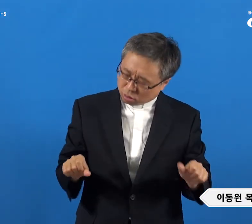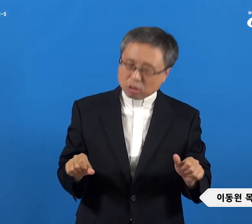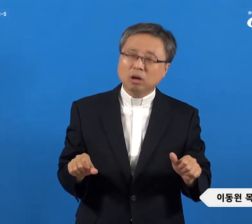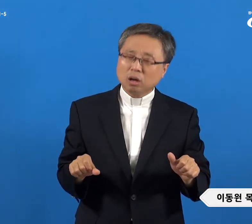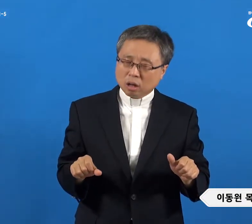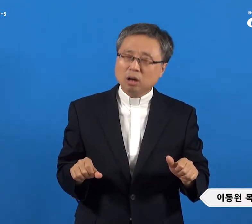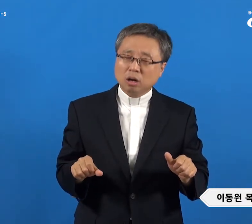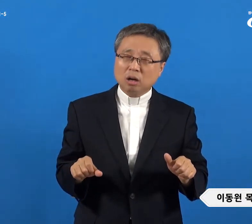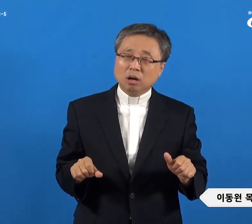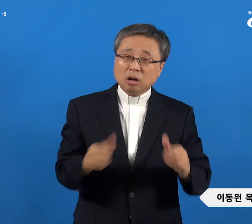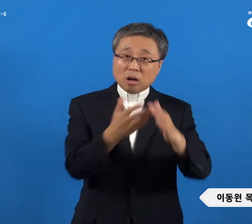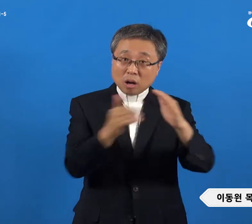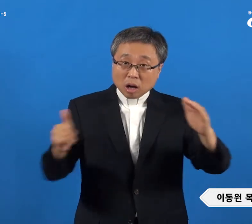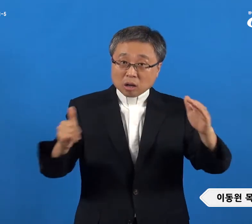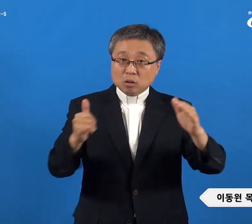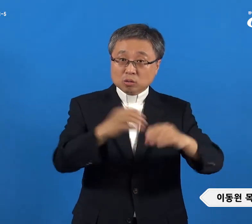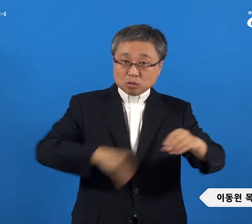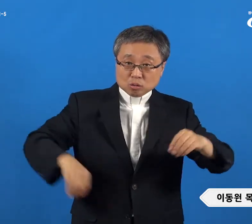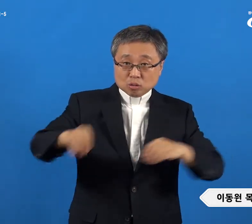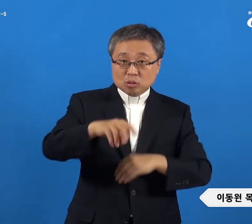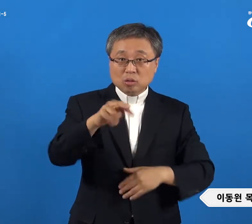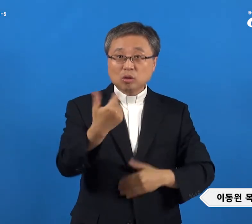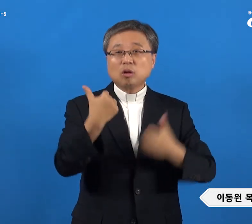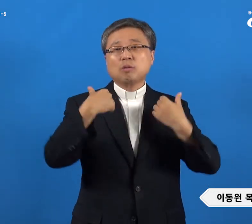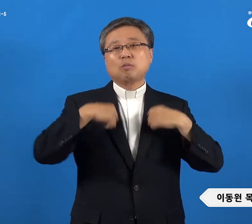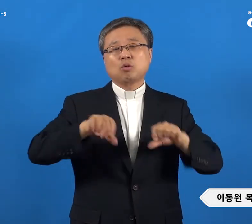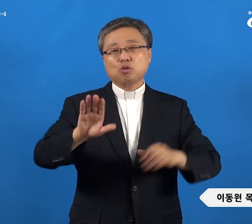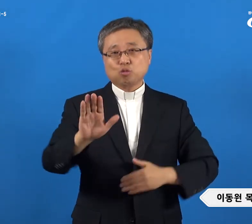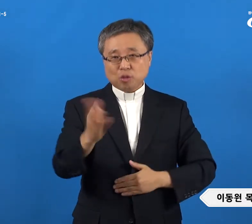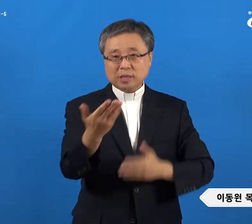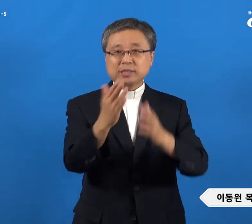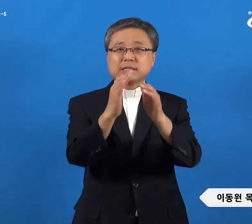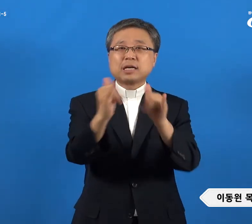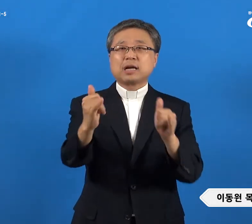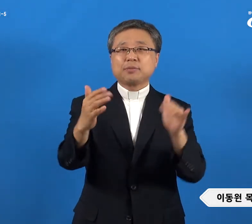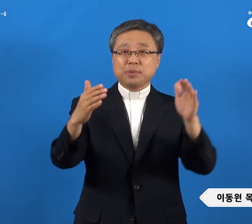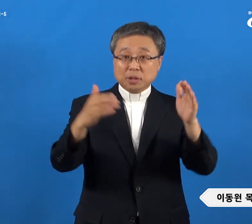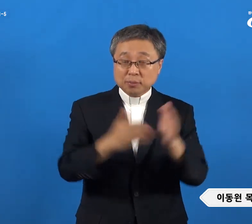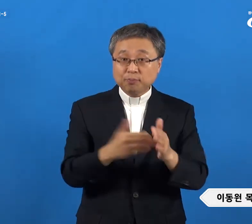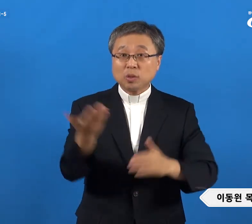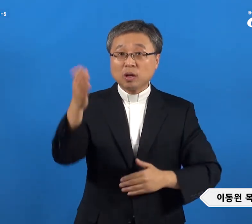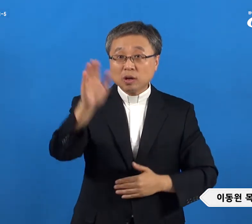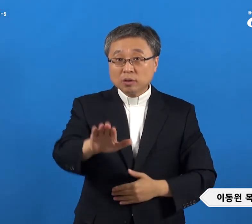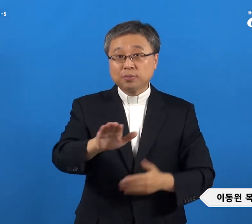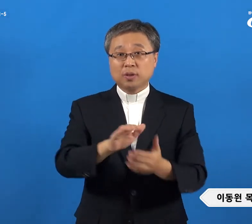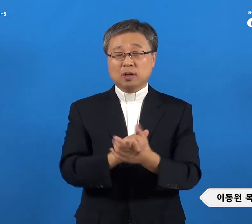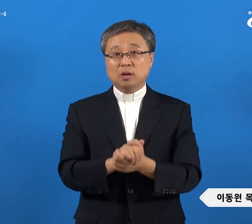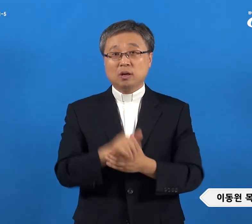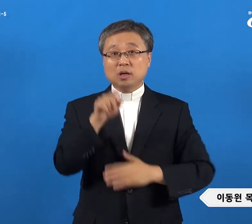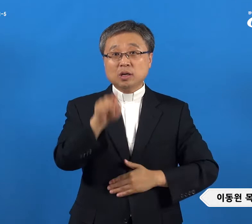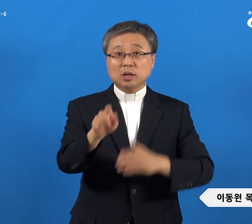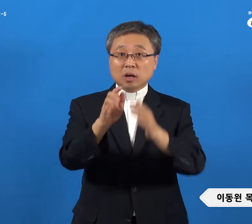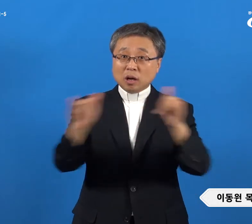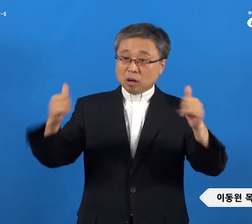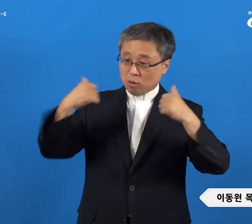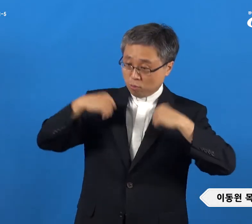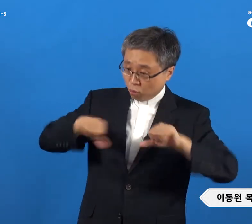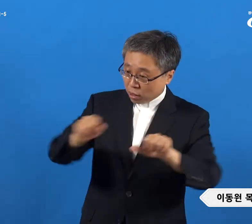없었고 가족들조차 포기되는 사람이었습니다. 그런데 이 사람을 포기하지 않은